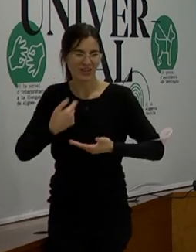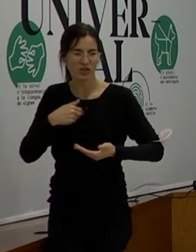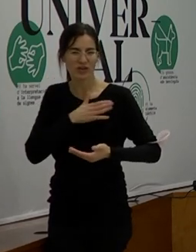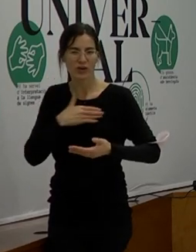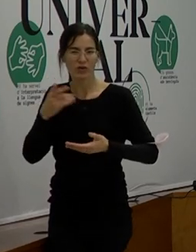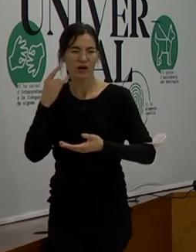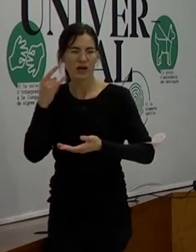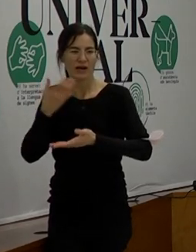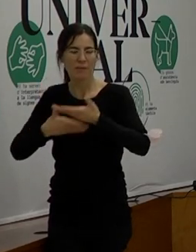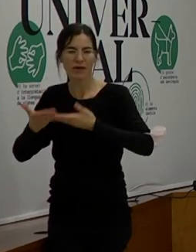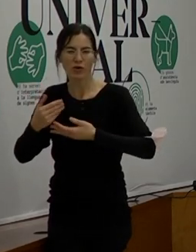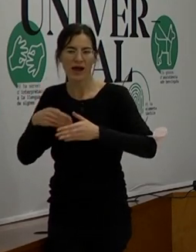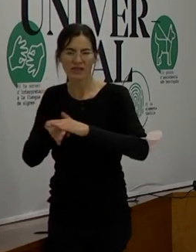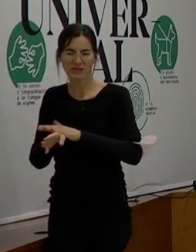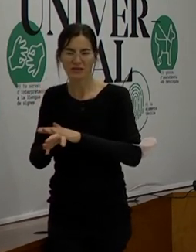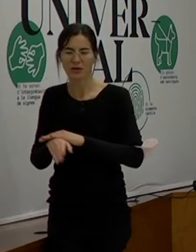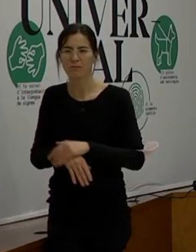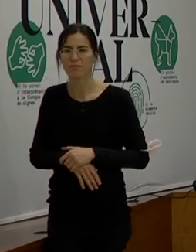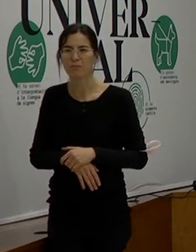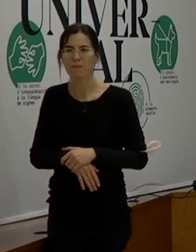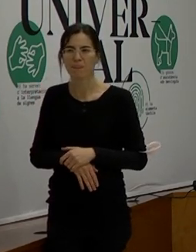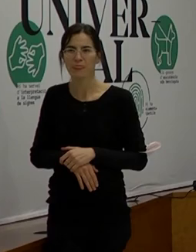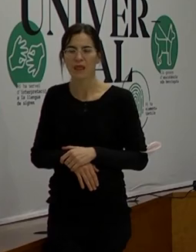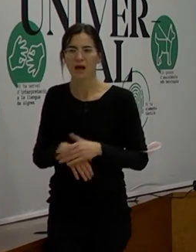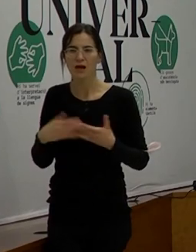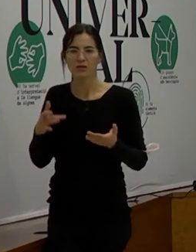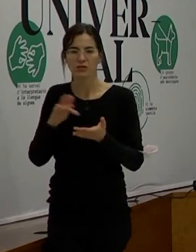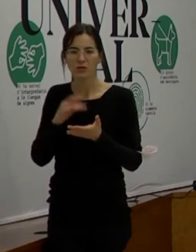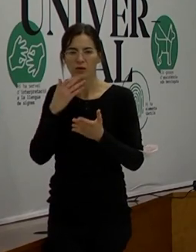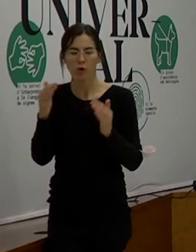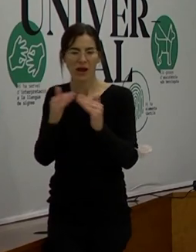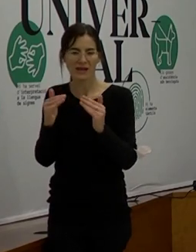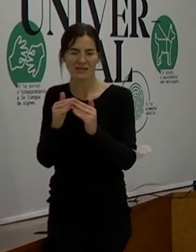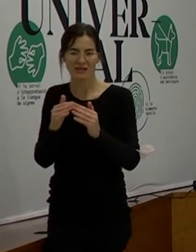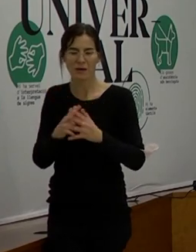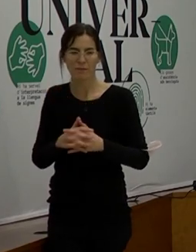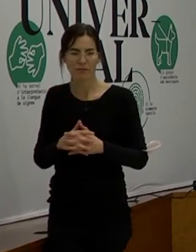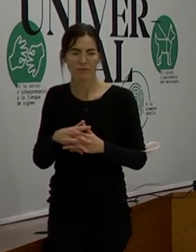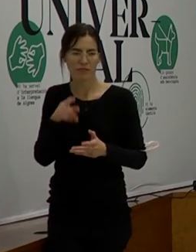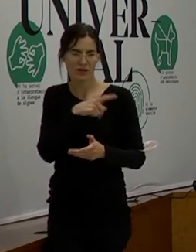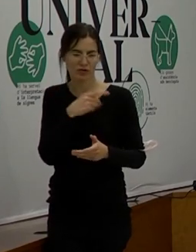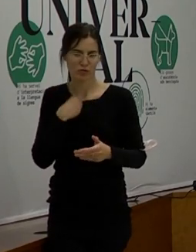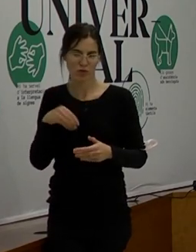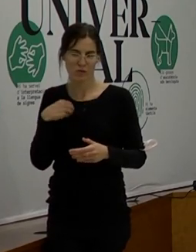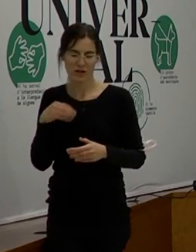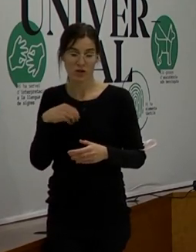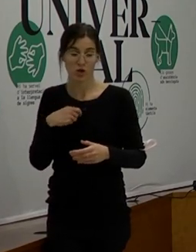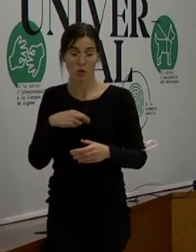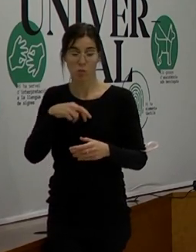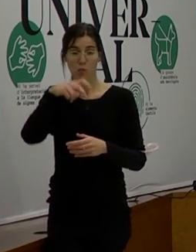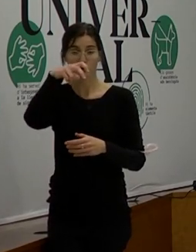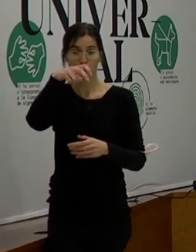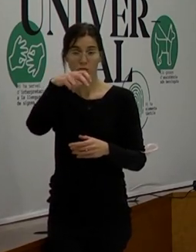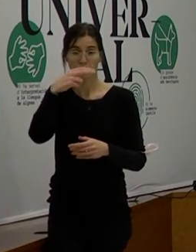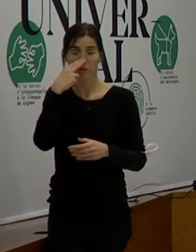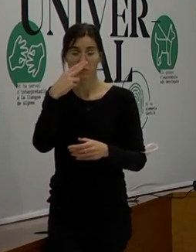accesible, ¿vale? Vamos a la caseta. Això és molt divertit. Jo pujo, abro